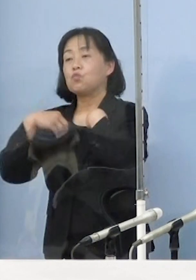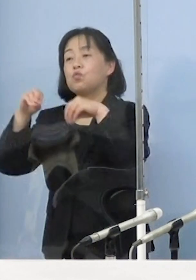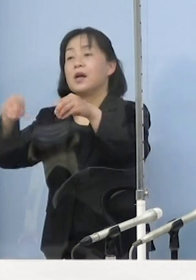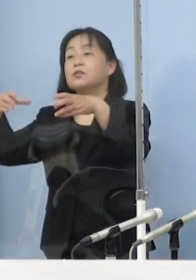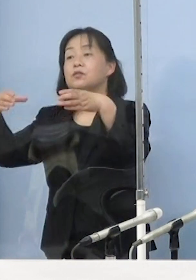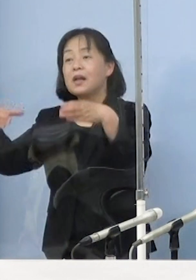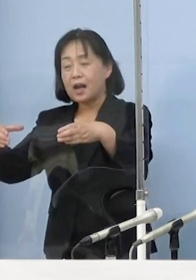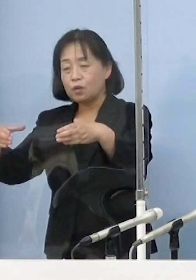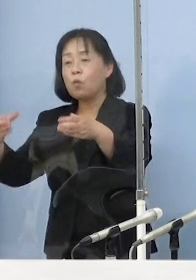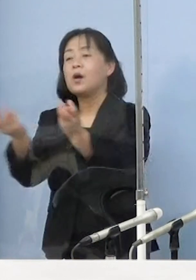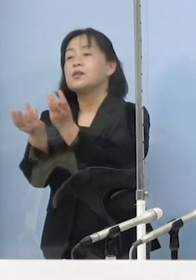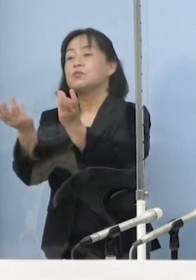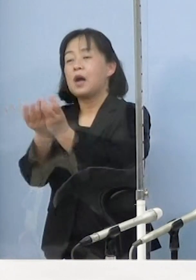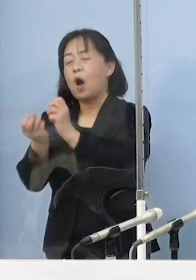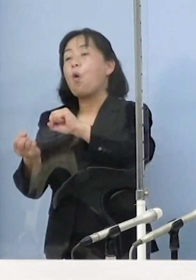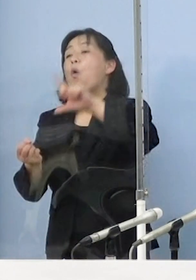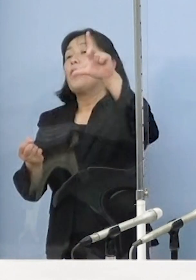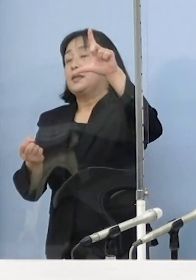非常に多い